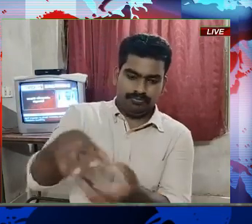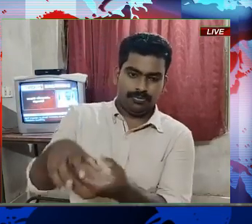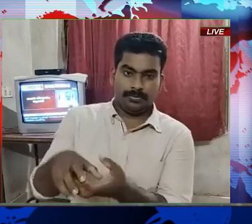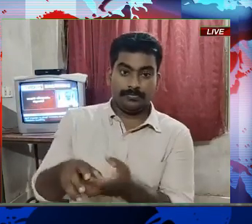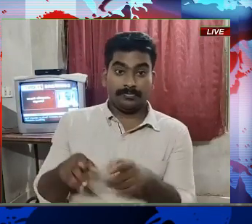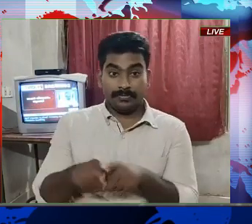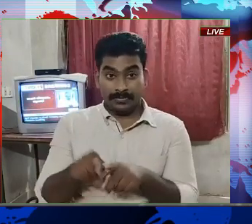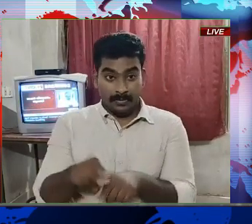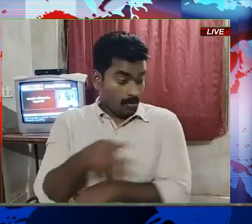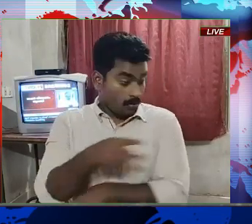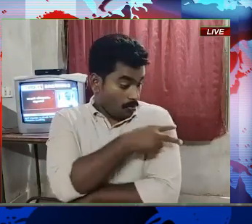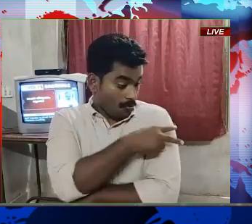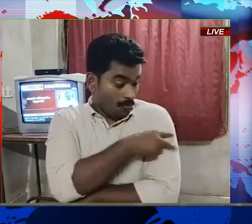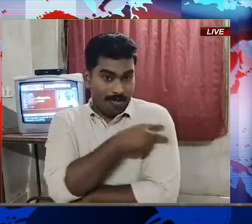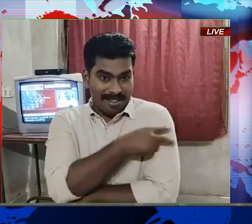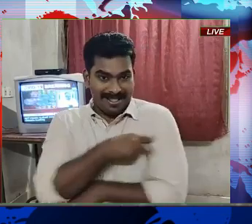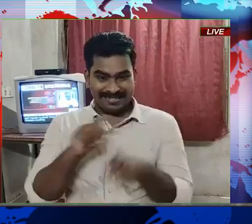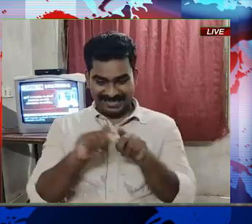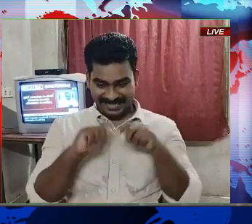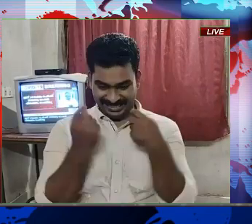ചരക്ക് നീക്കമടക്കം തടയുന്നത്